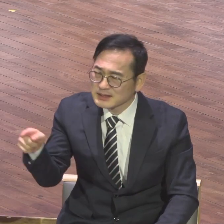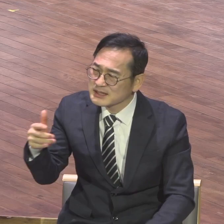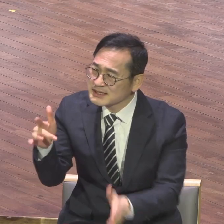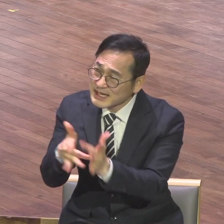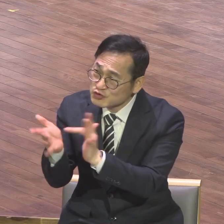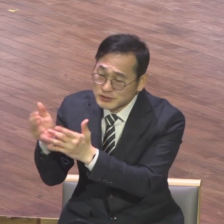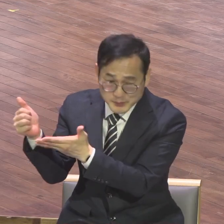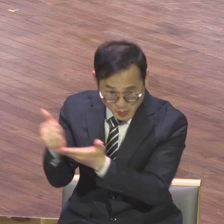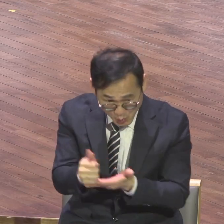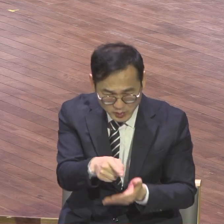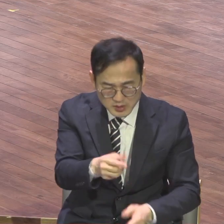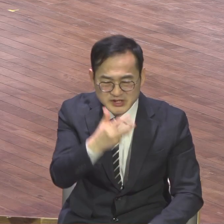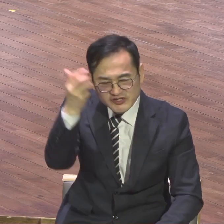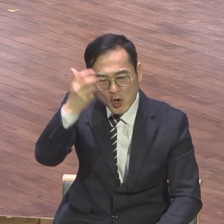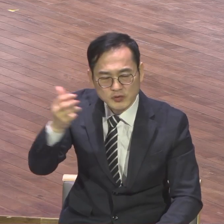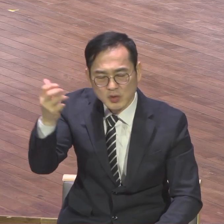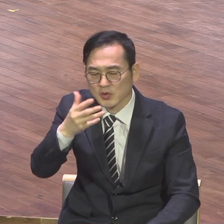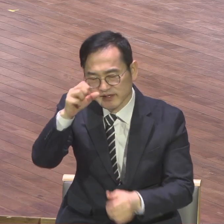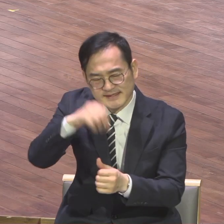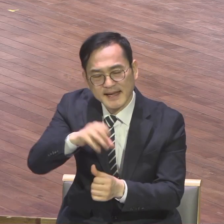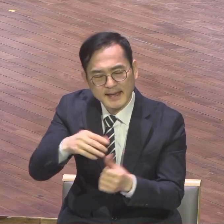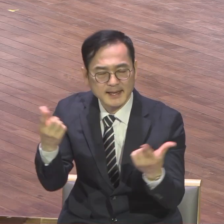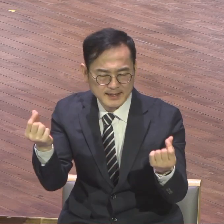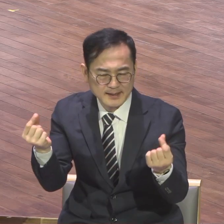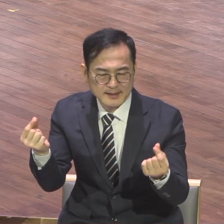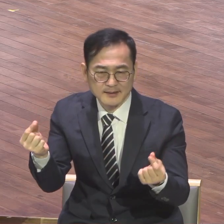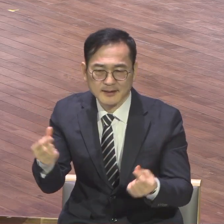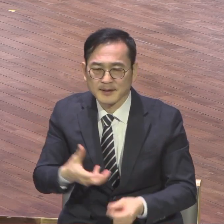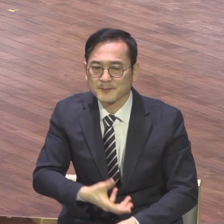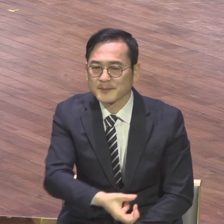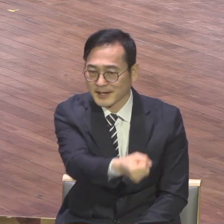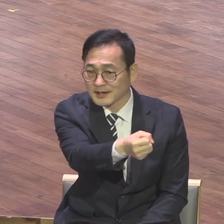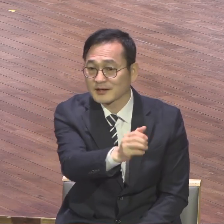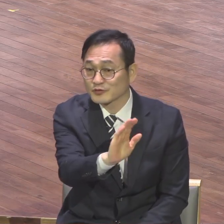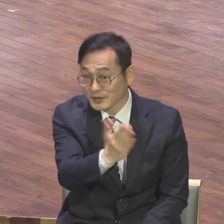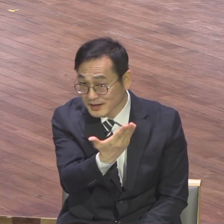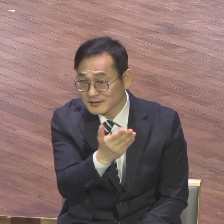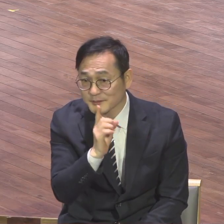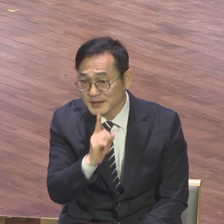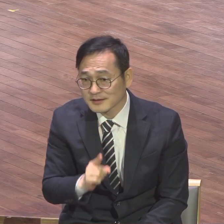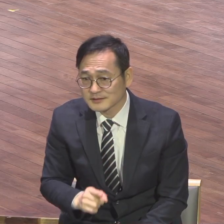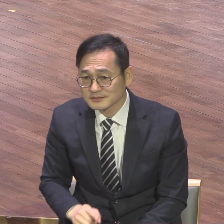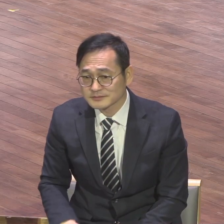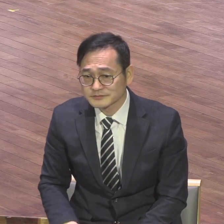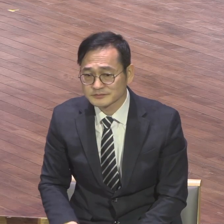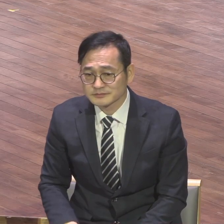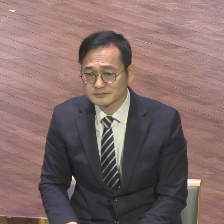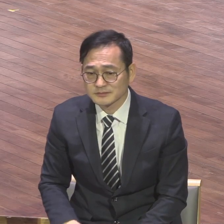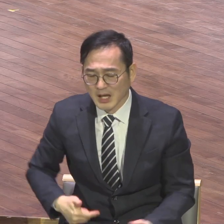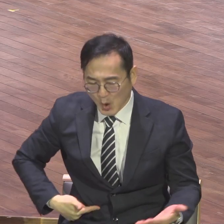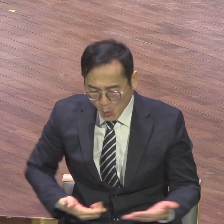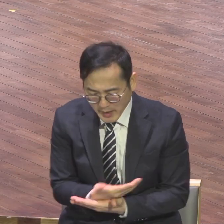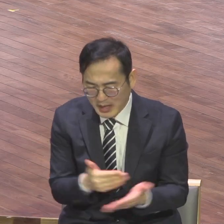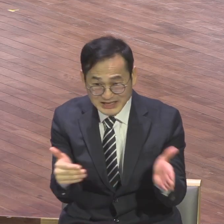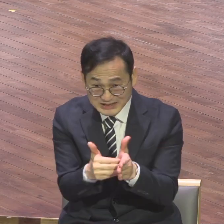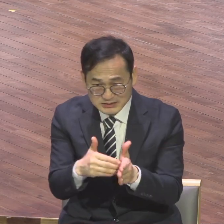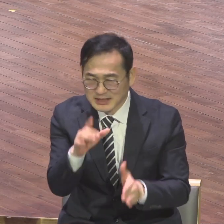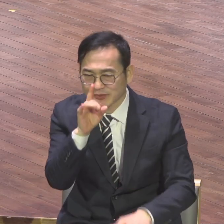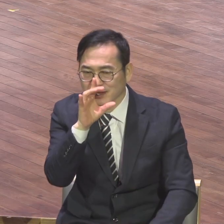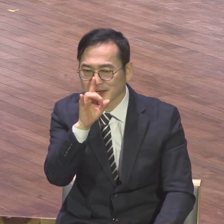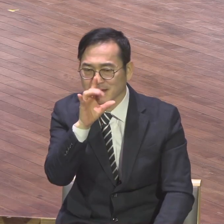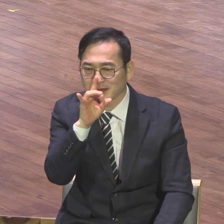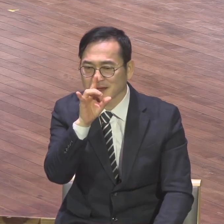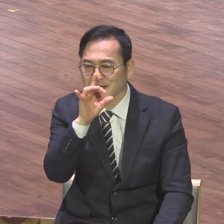것이다. 다시 말해서 단순한 회개의 이 죄의 회개로 끝나서는 안